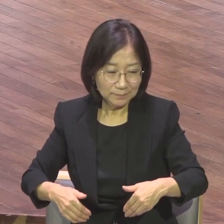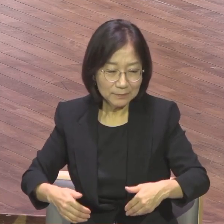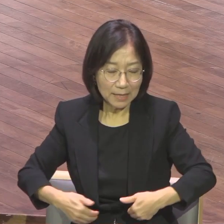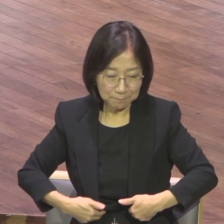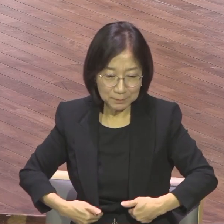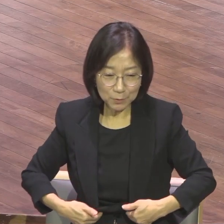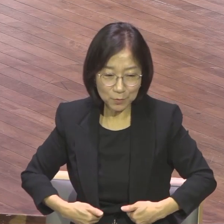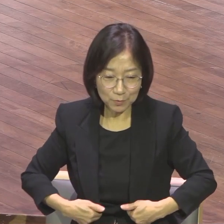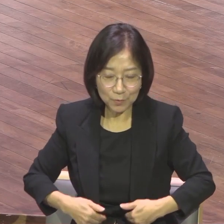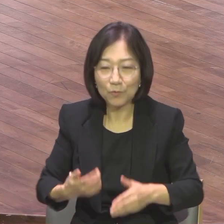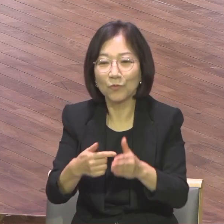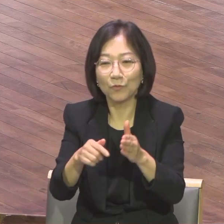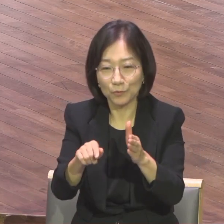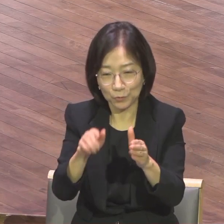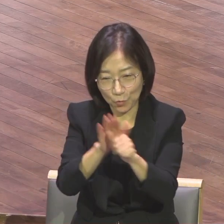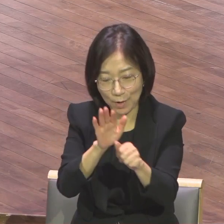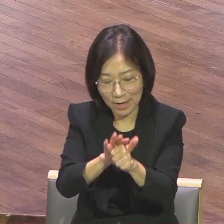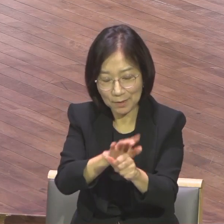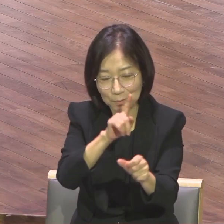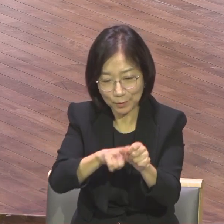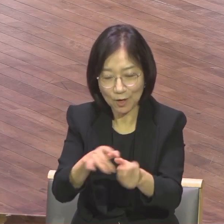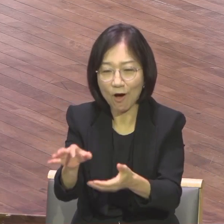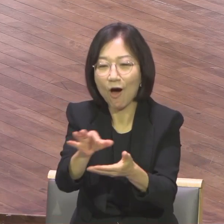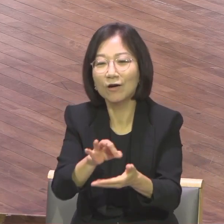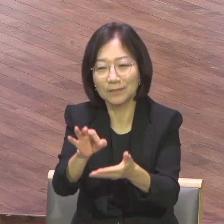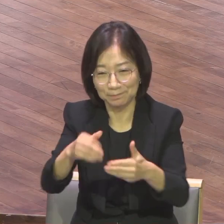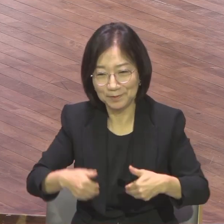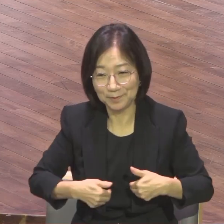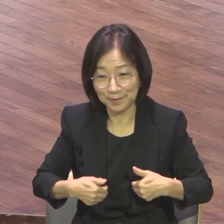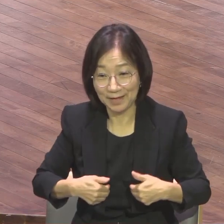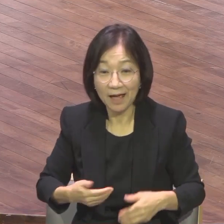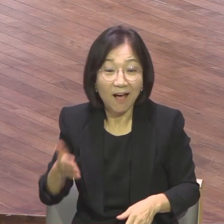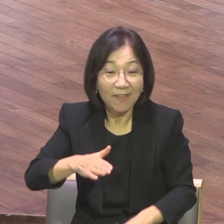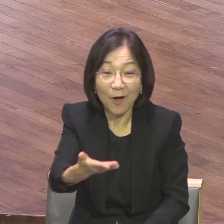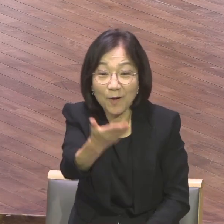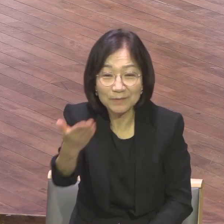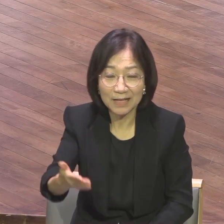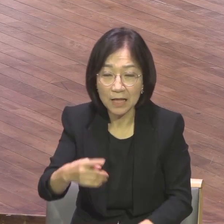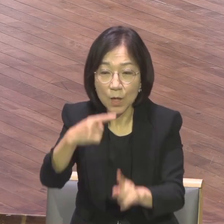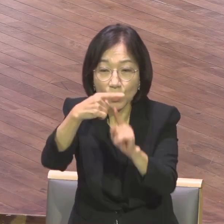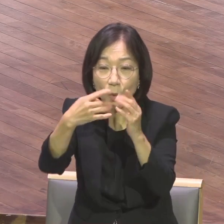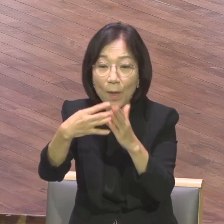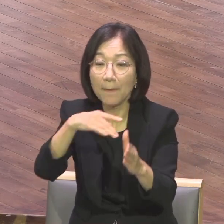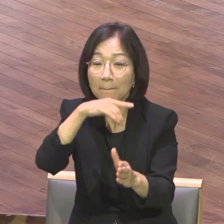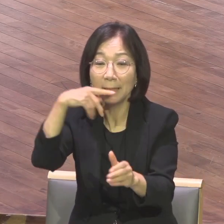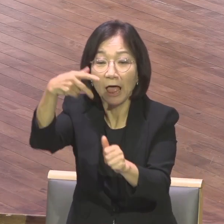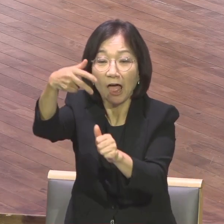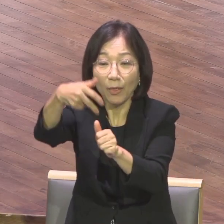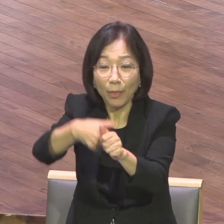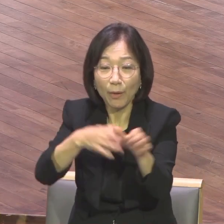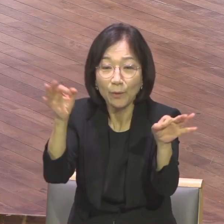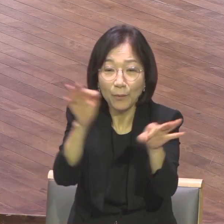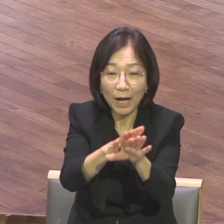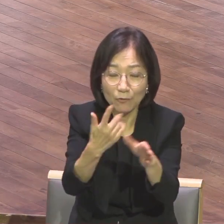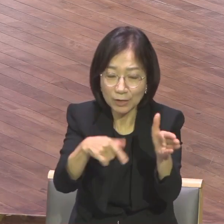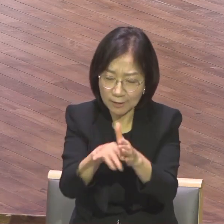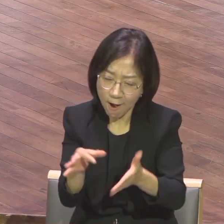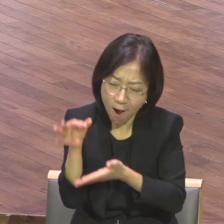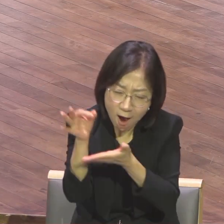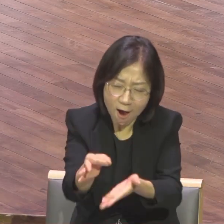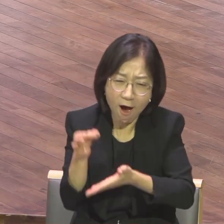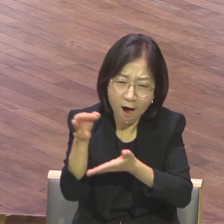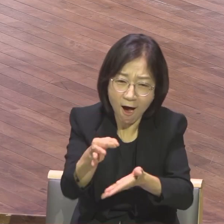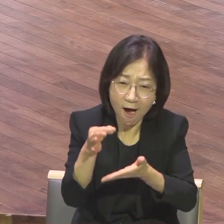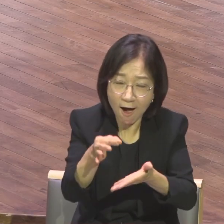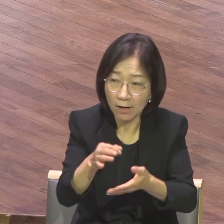없어. 그러니까 이제는 선교해야 되겠는데, 시작해야 되는데 우리 장로님들 보니까 교회가 말이요 힘이 없단 말이에요. 그러니까 펀딩을